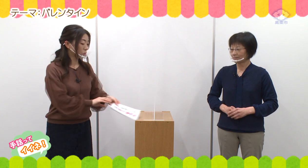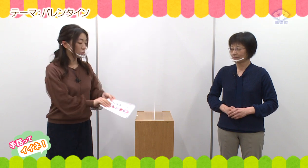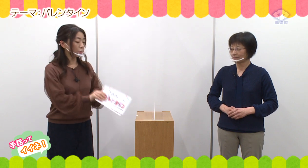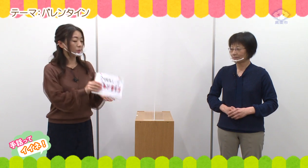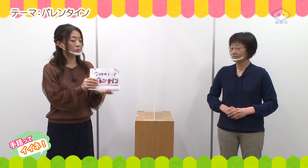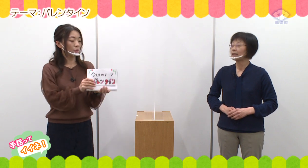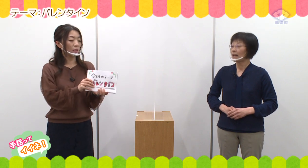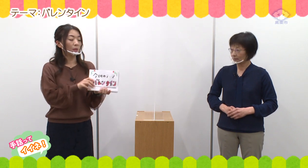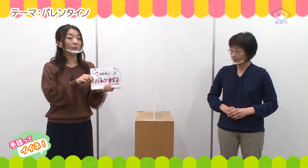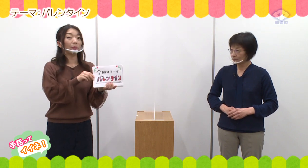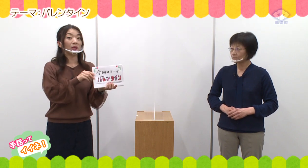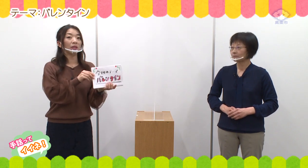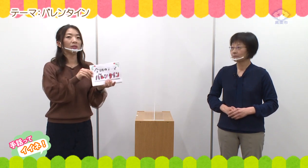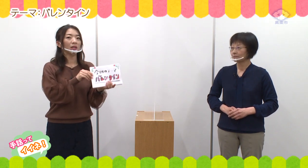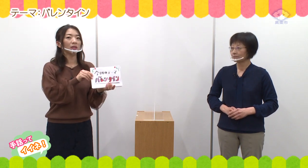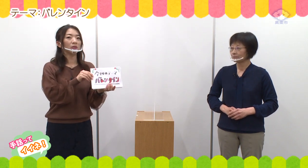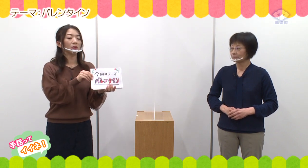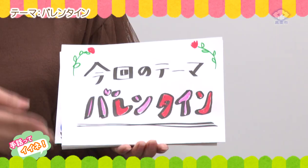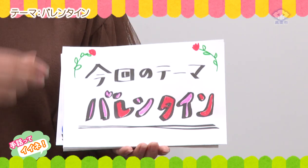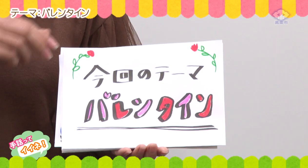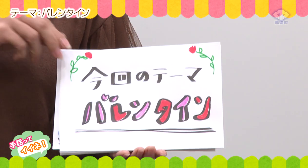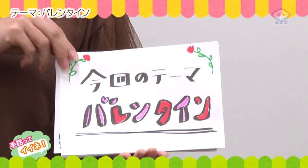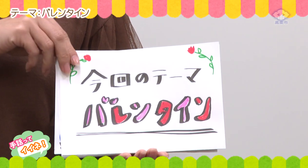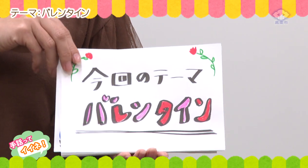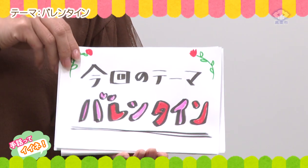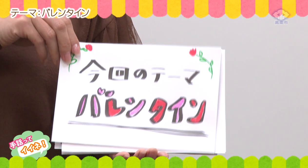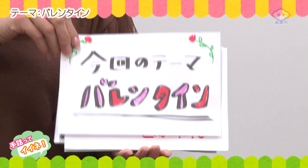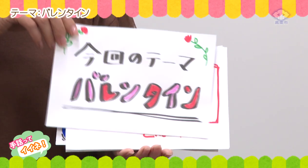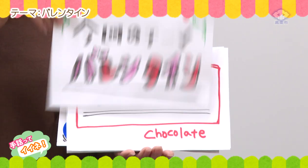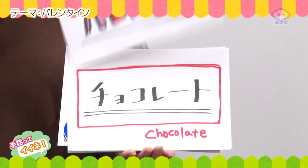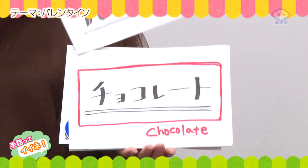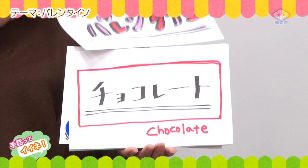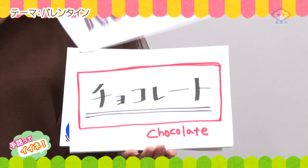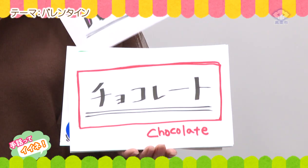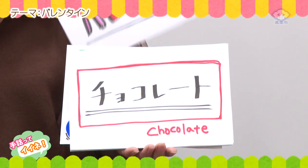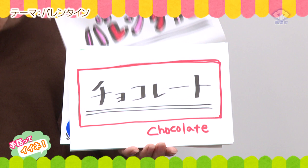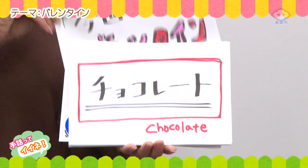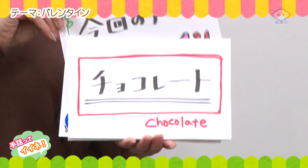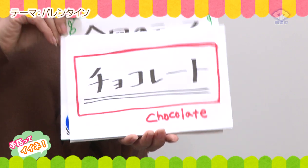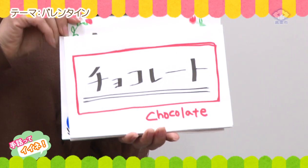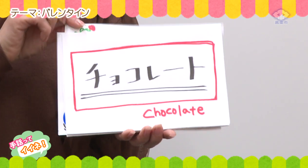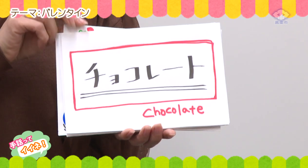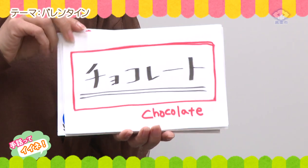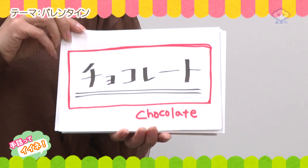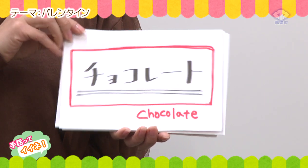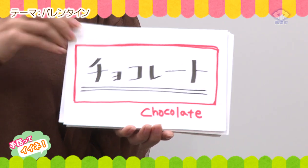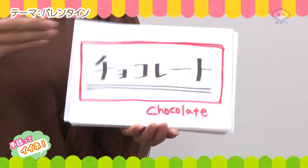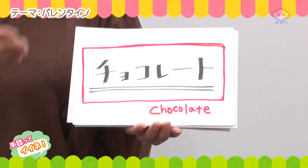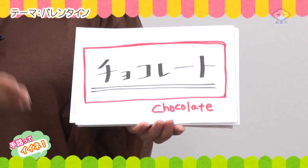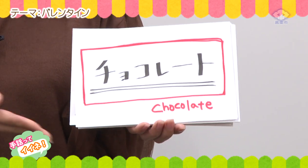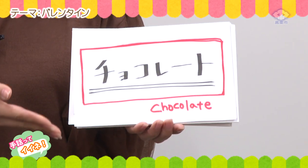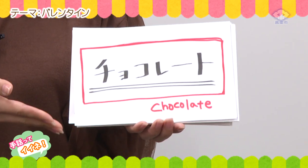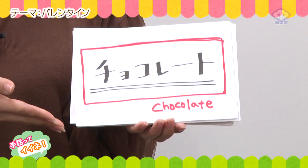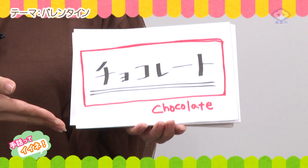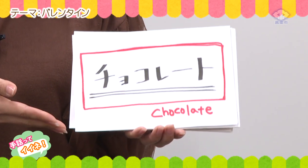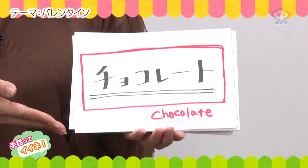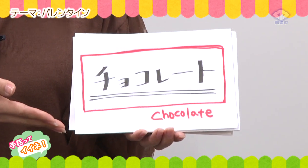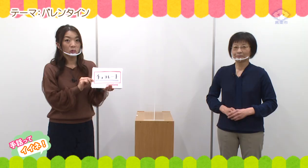きましては、まあ、バレンタインといえば次に来るのは当然こちらですね。 はい、 チョコレート。チョコレートの手